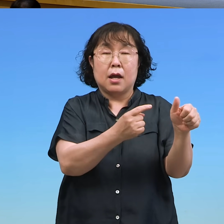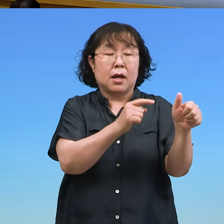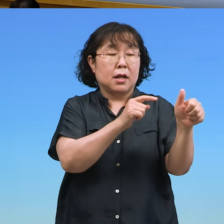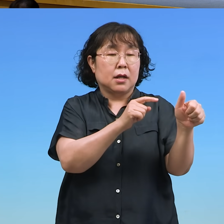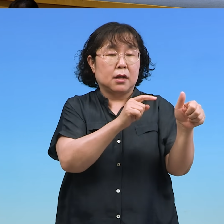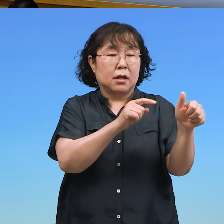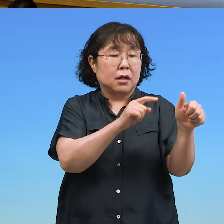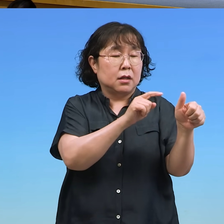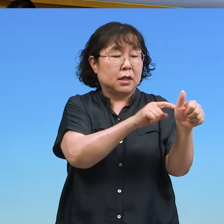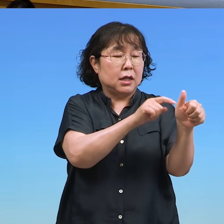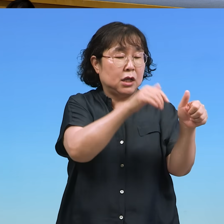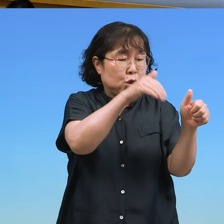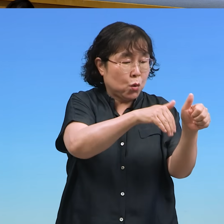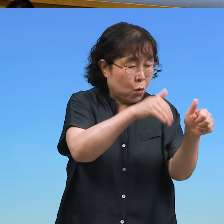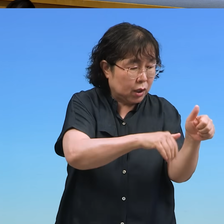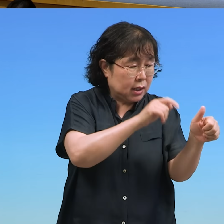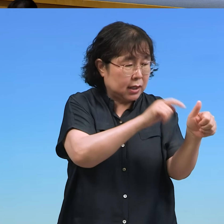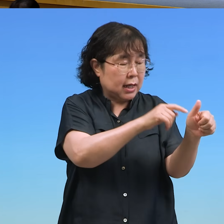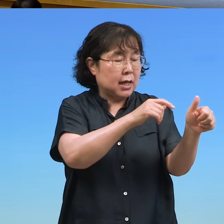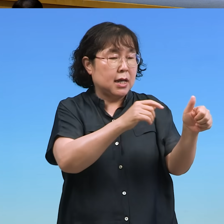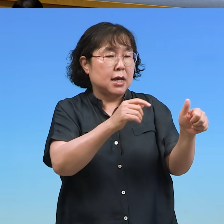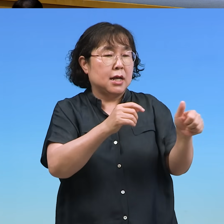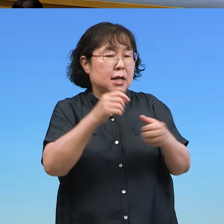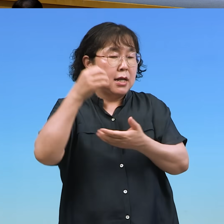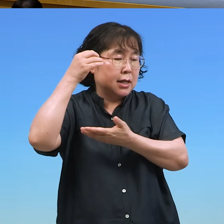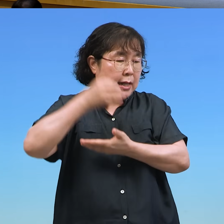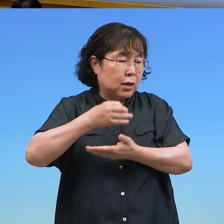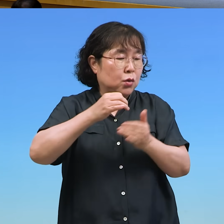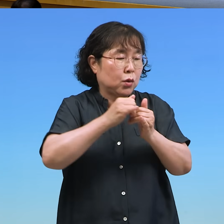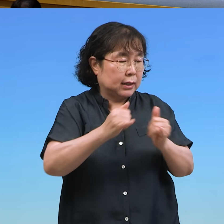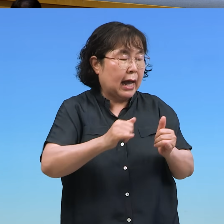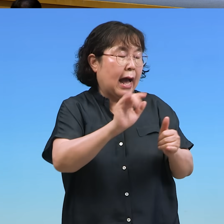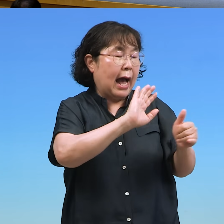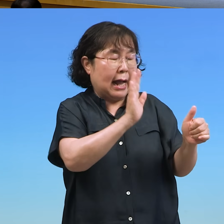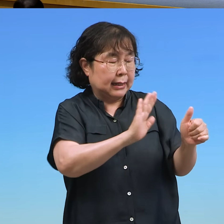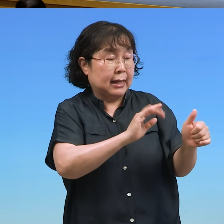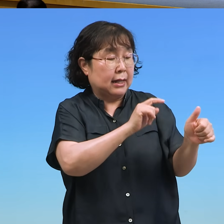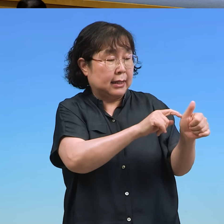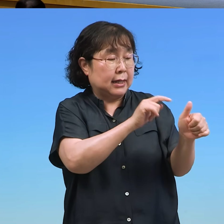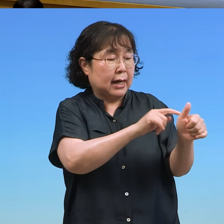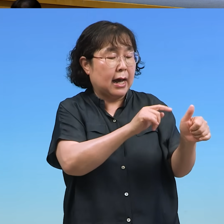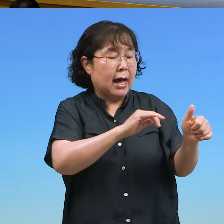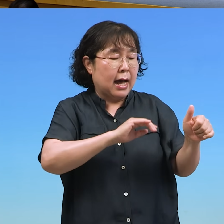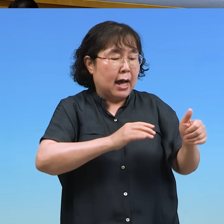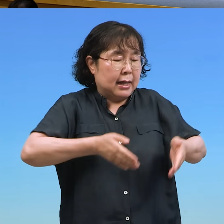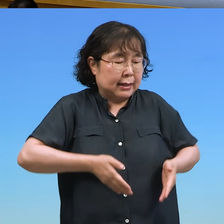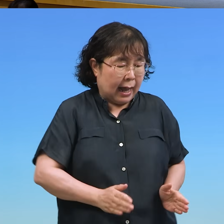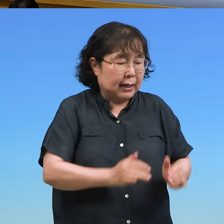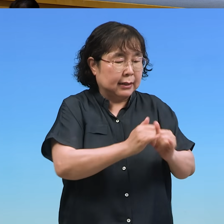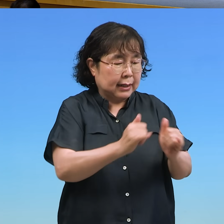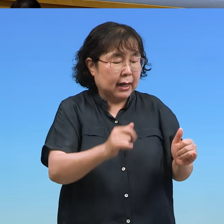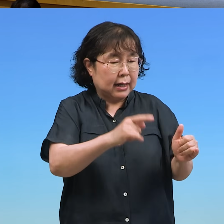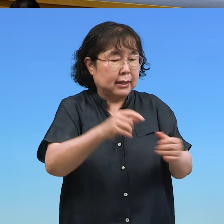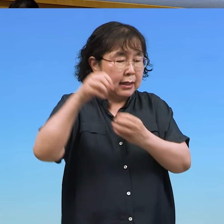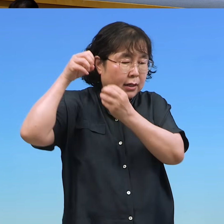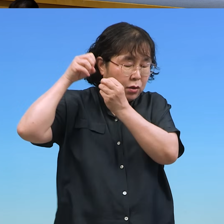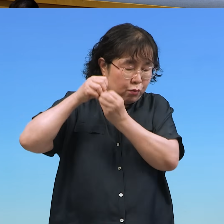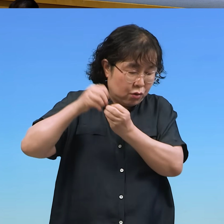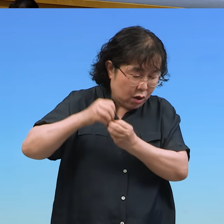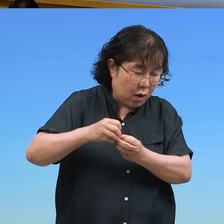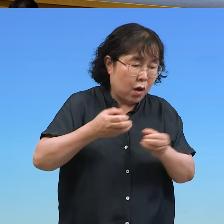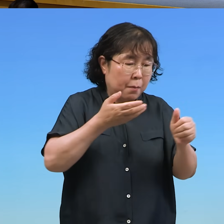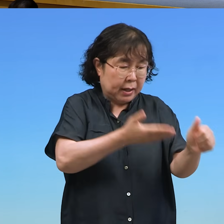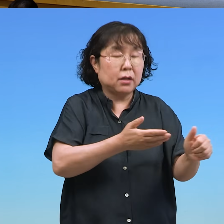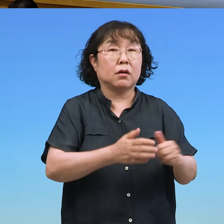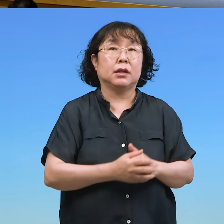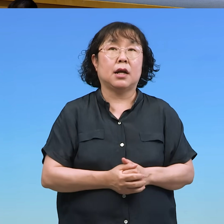이르시되 그 사람이 내 상속자가 아니라 내 몸에서 날짜가 내 상속자가 되리라 하시고, 그리고 5절에 그를 이끌고